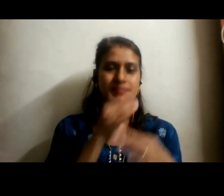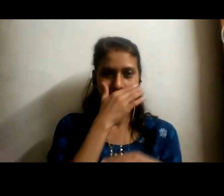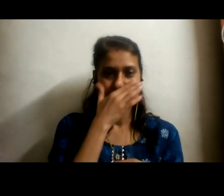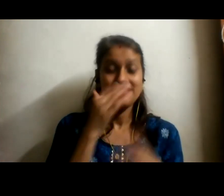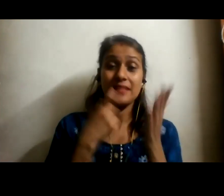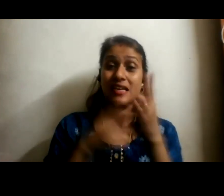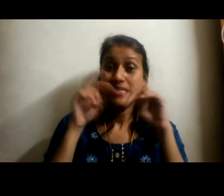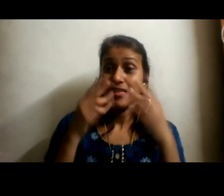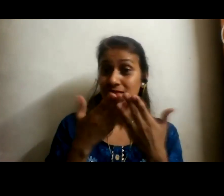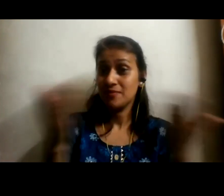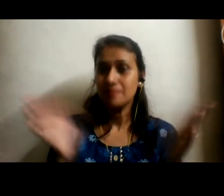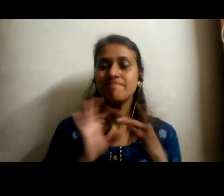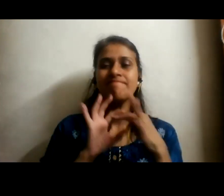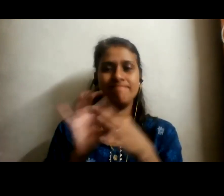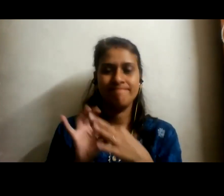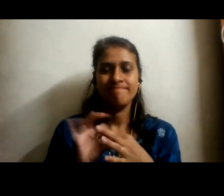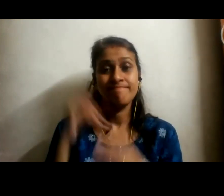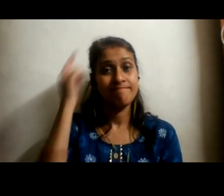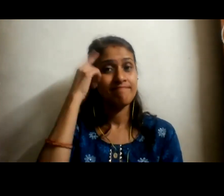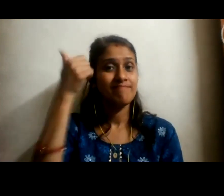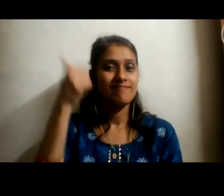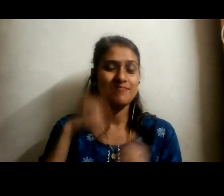रिसर्चर्स, ग्रेट माइंड्स।